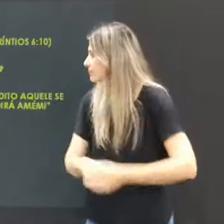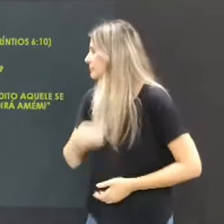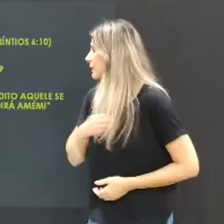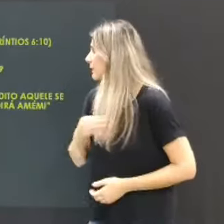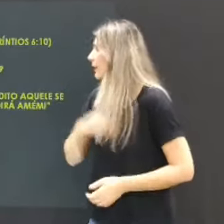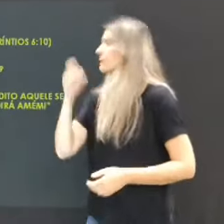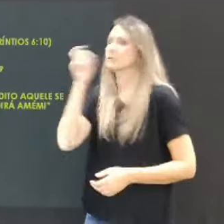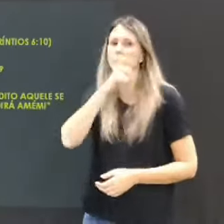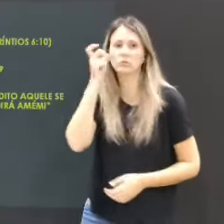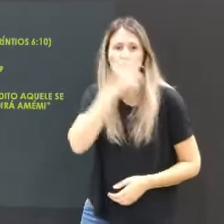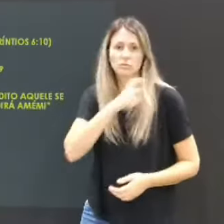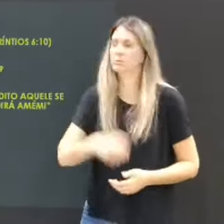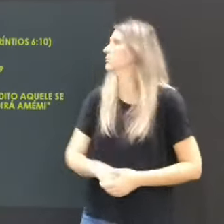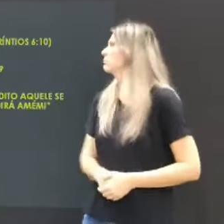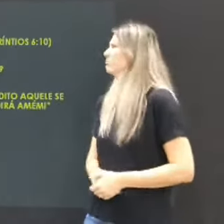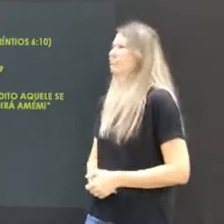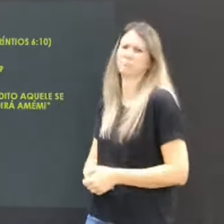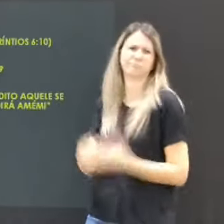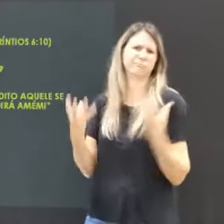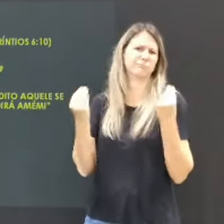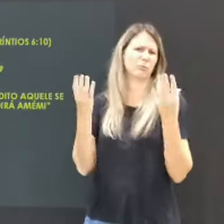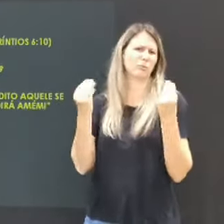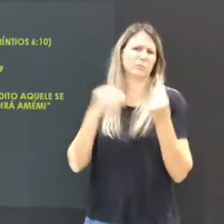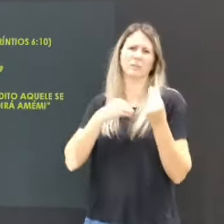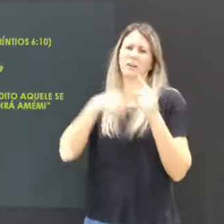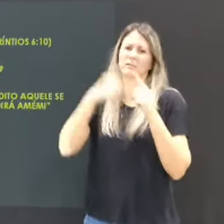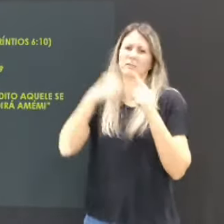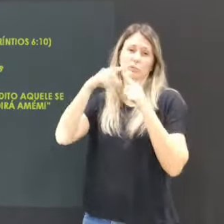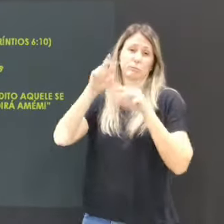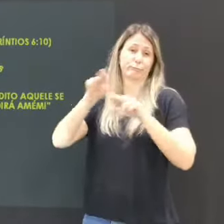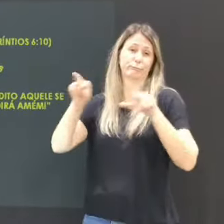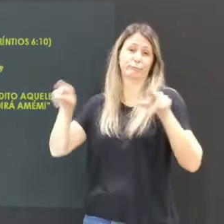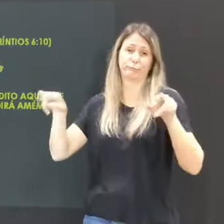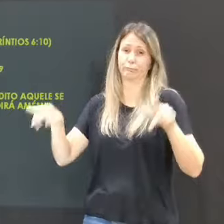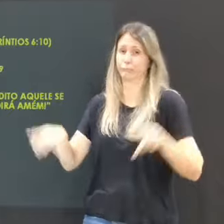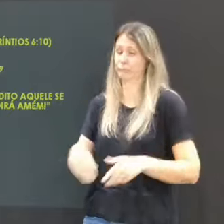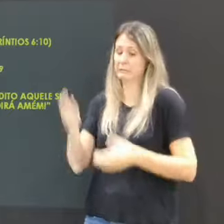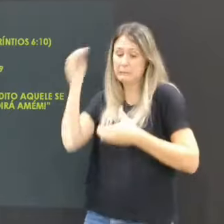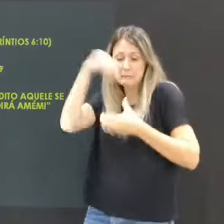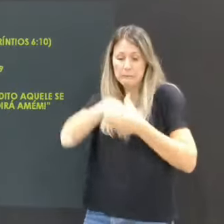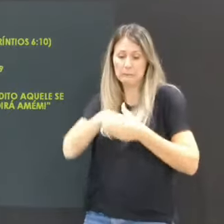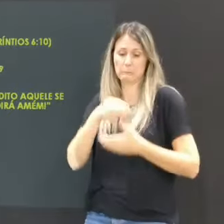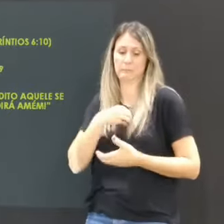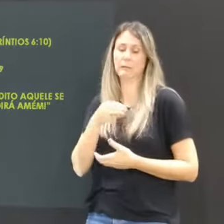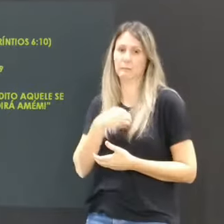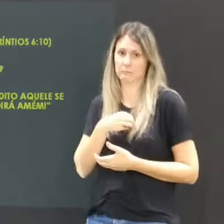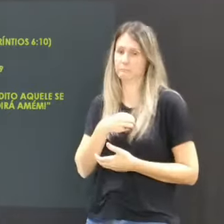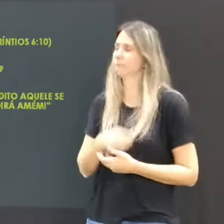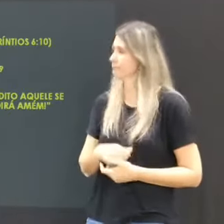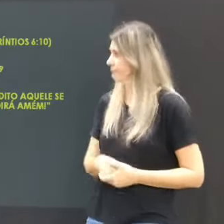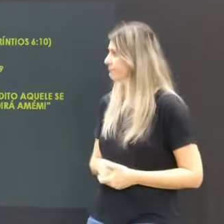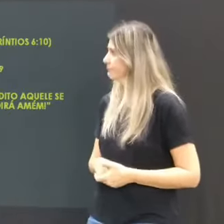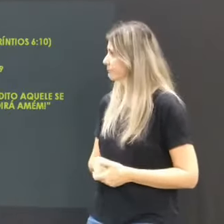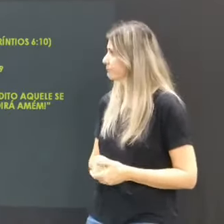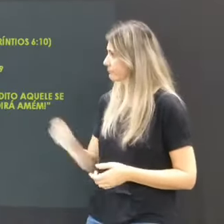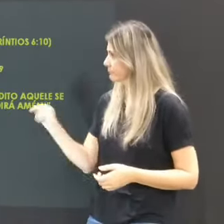adorar ídolos, mentira. Tudo isso é pecado. E são vários tipos de pecado que pode estar oculto dentro de